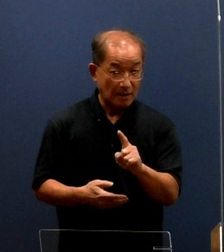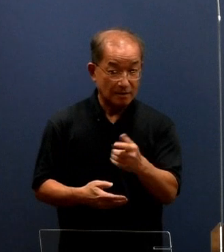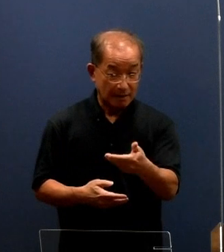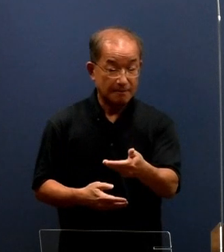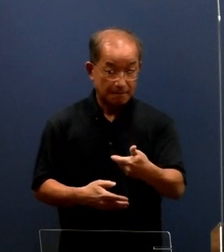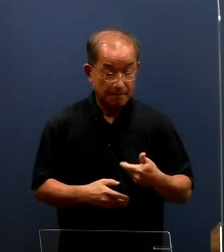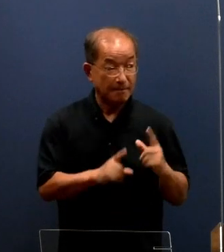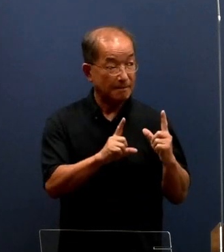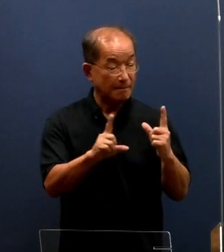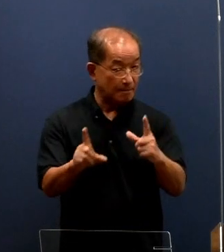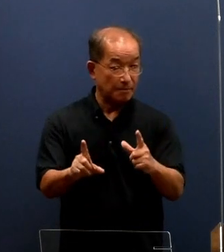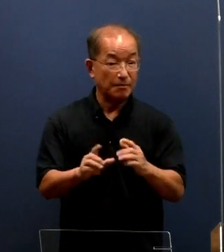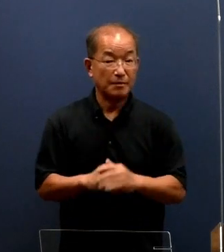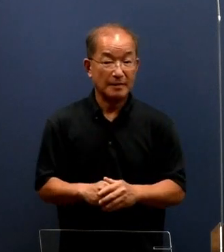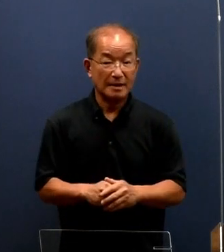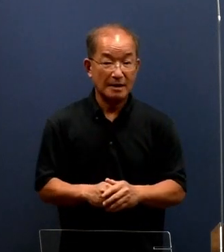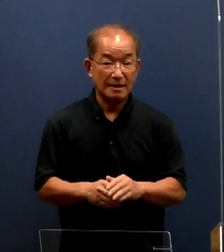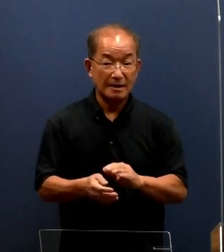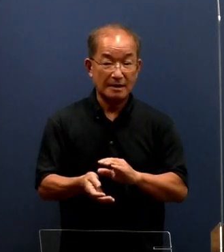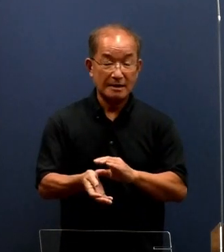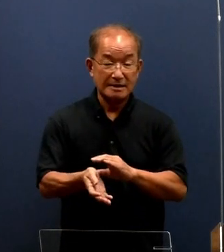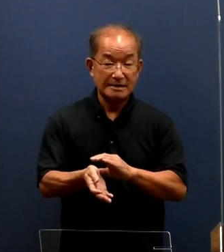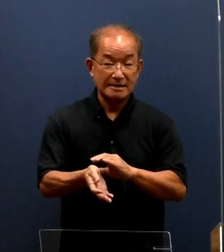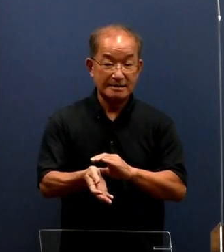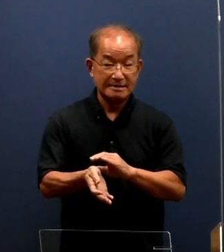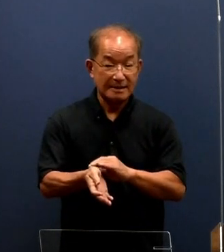発熱外来になっていただいている先生方からすると逼迫